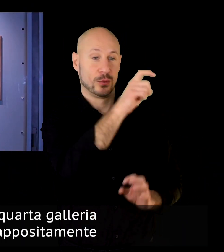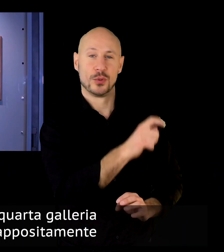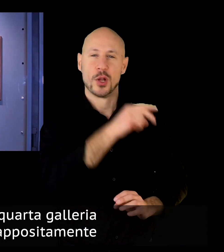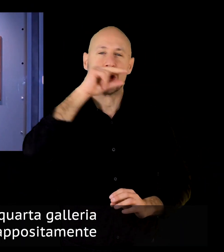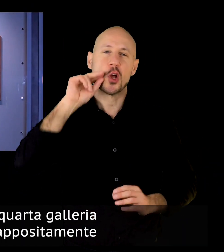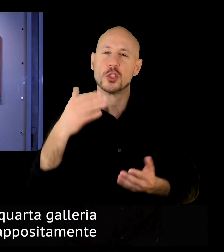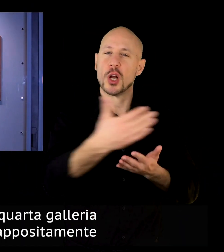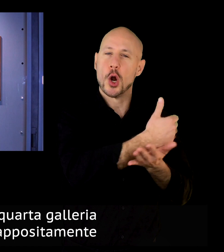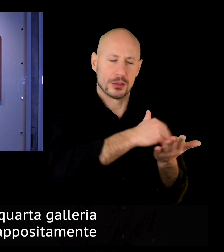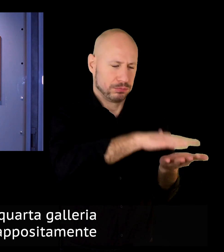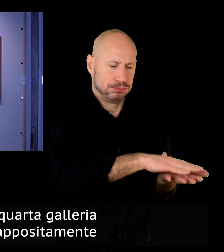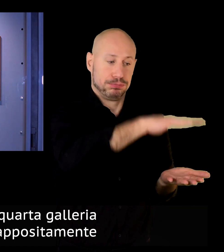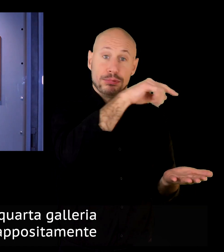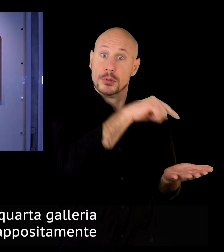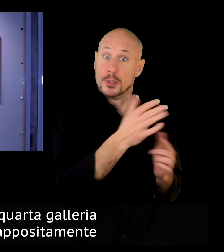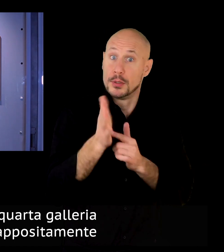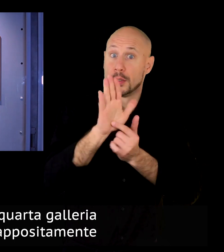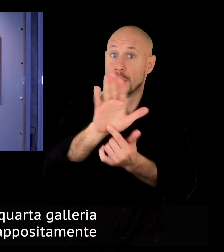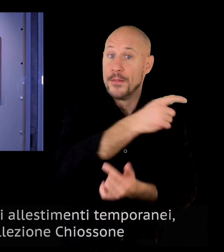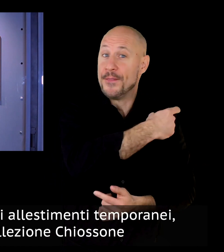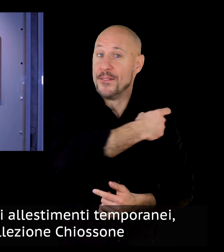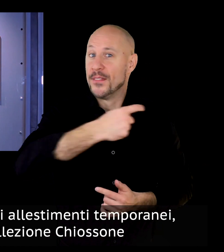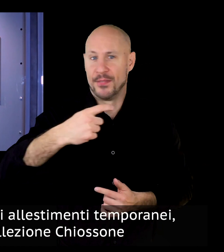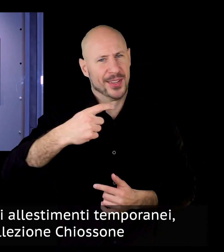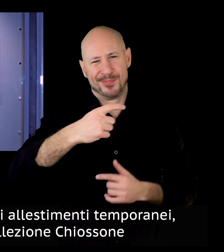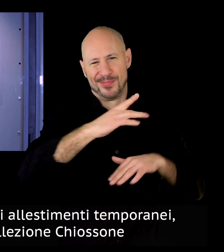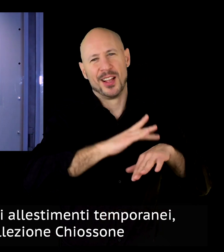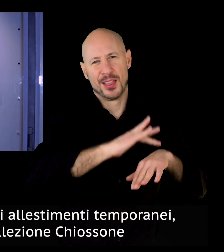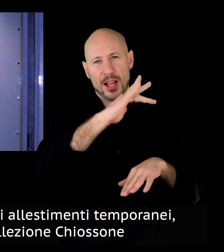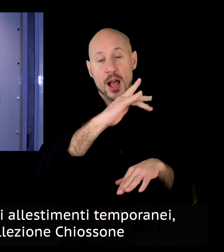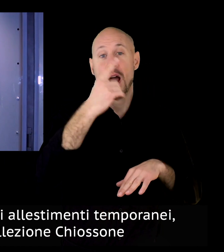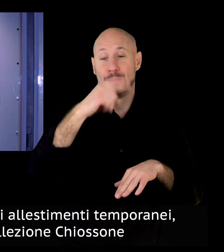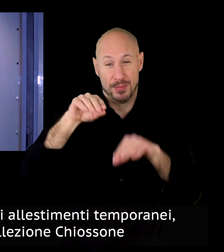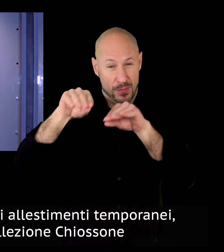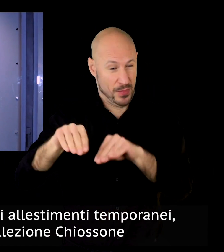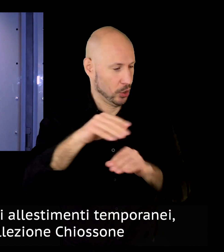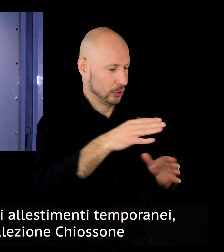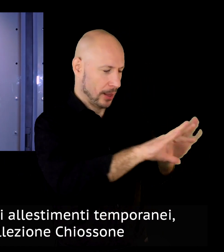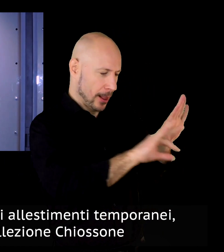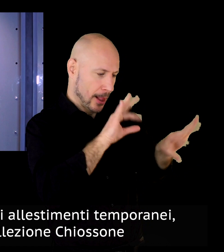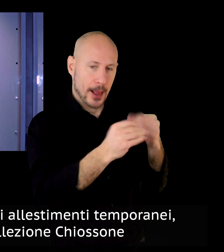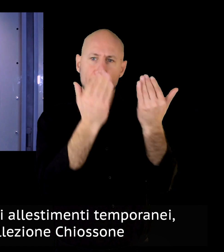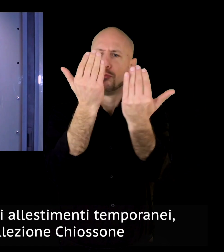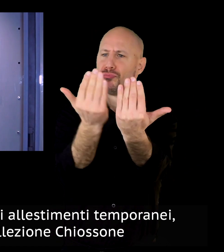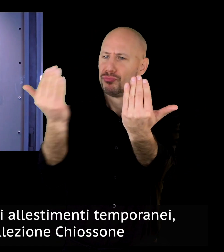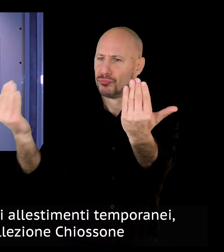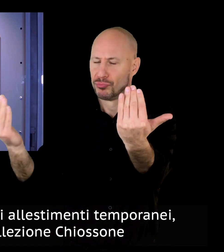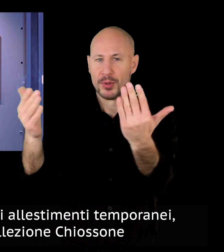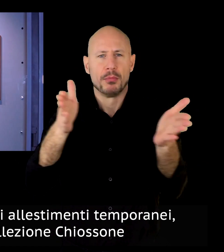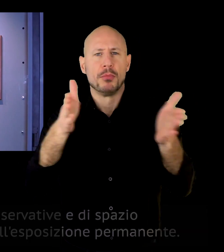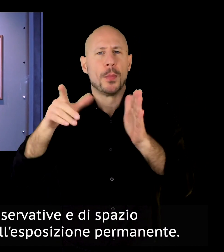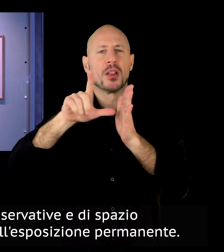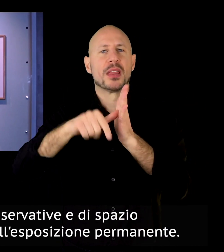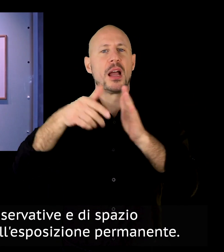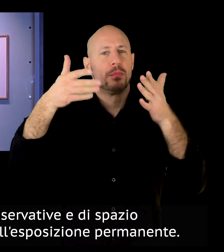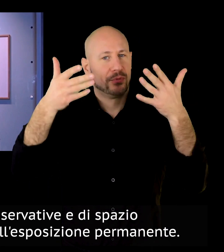la terza e la quarta galleria sono ideate appositamente per esporre all'interno di allestimenti temporanei le opere della collezione chiossone